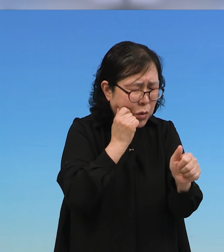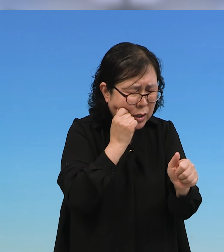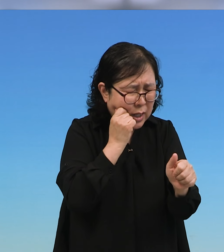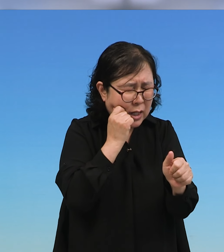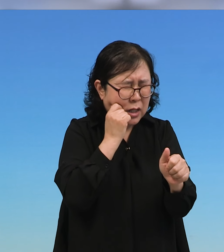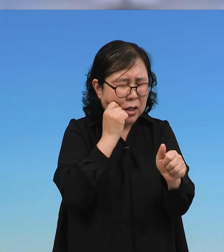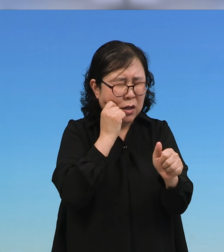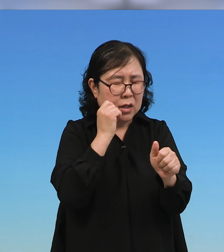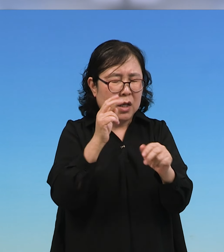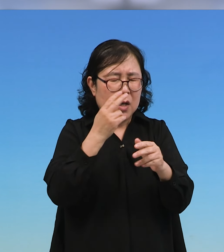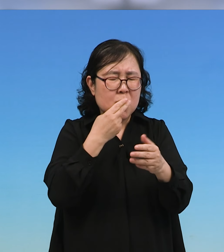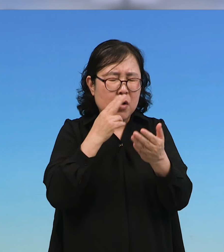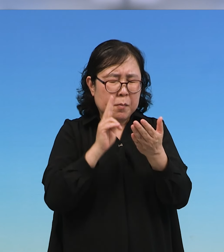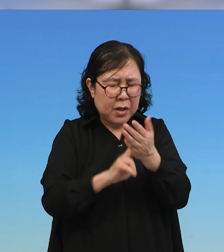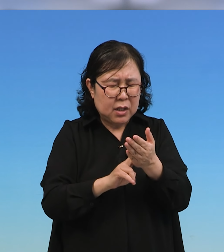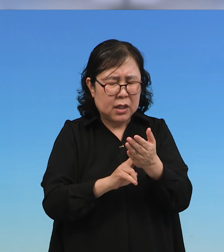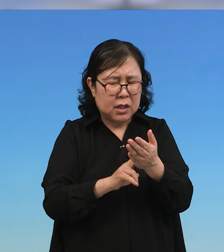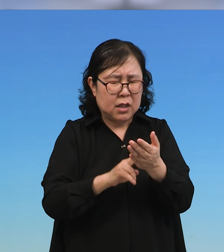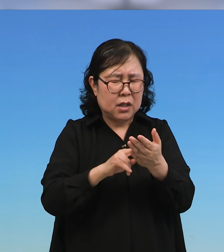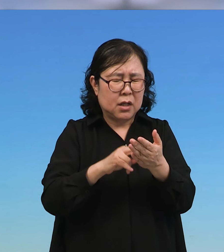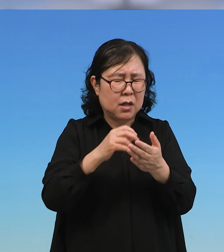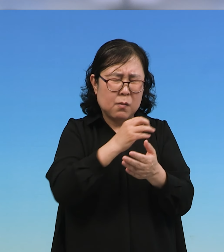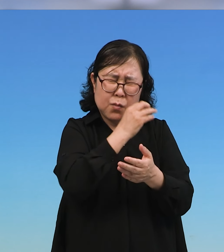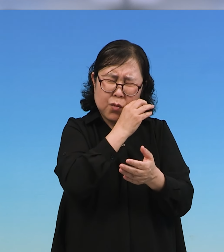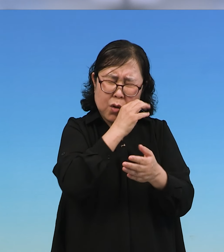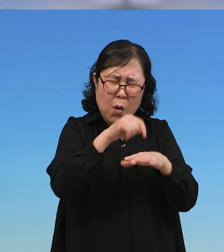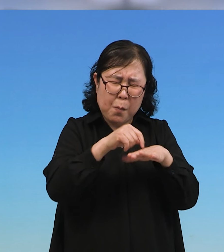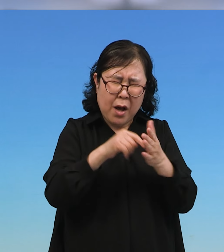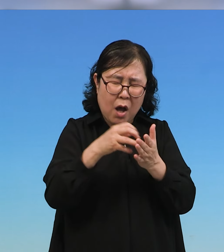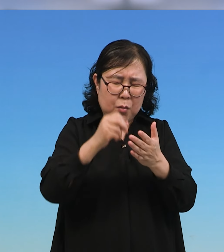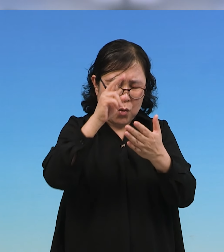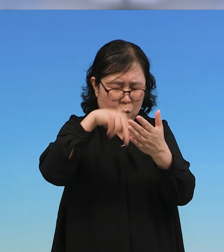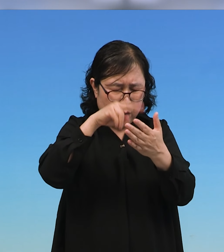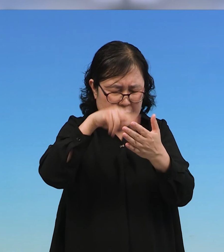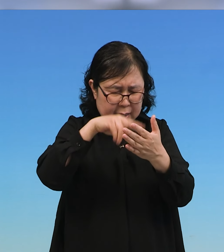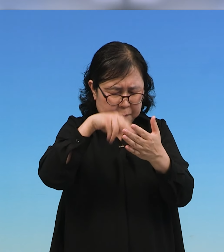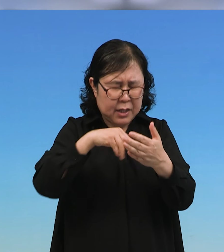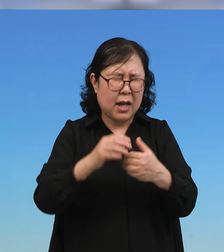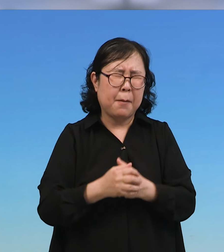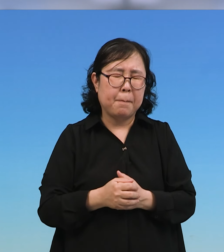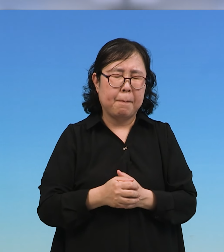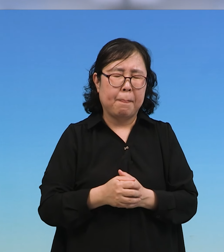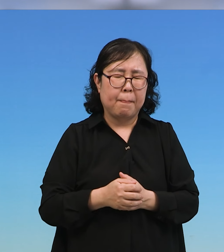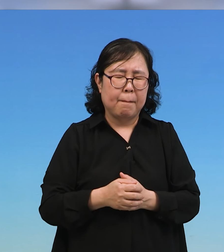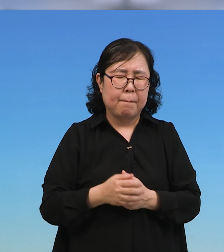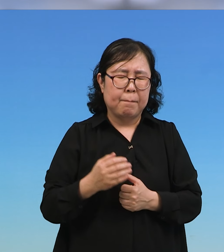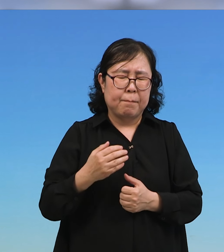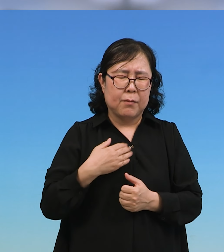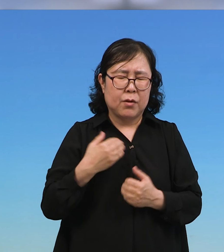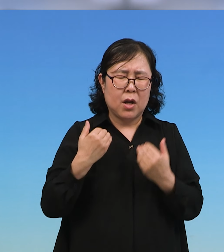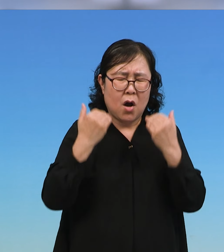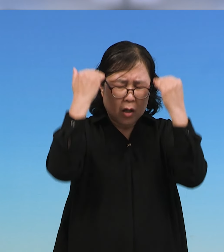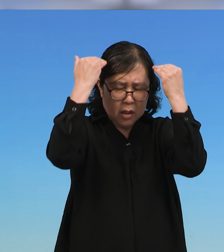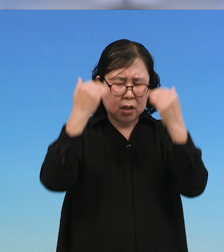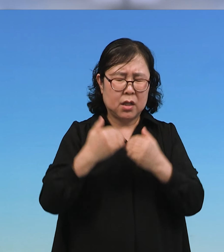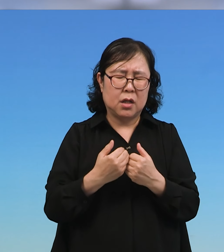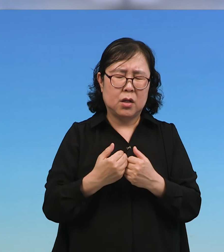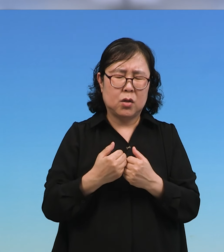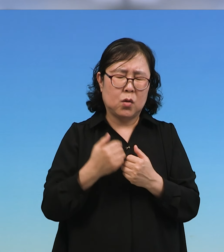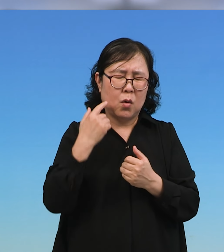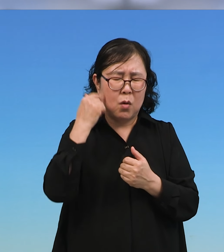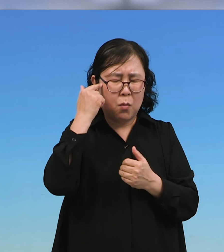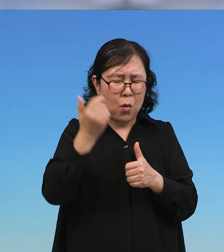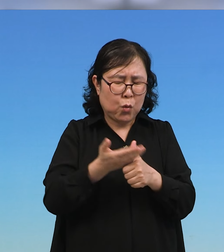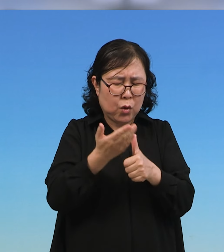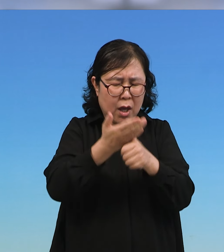편지를 읽으며 부끄러움을 느끼며 읽습니다. 하나님, 우리 기성세대를, 저희 목회자들을 불쌍히